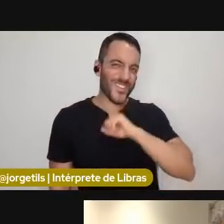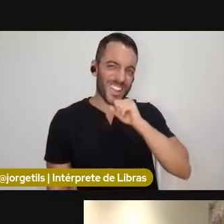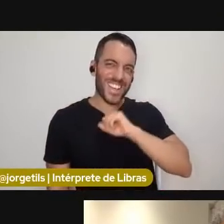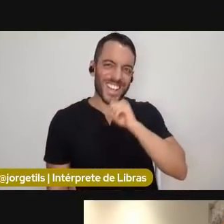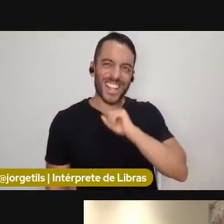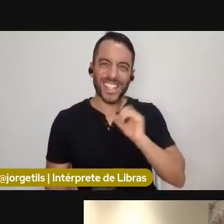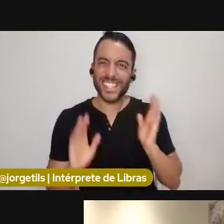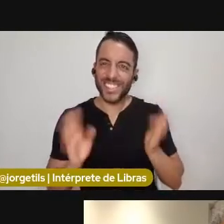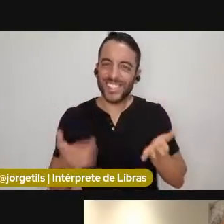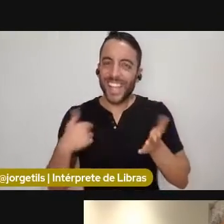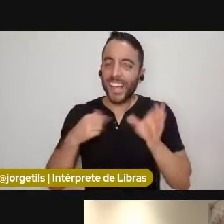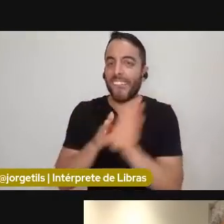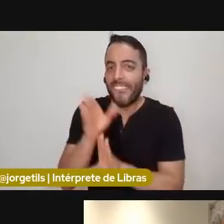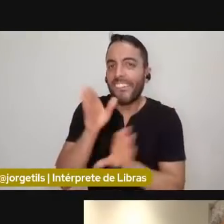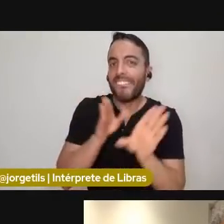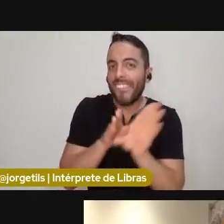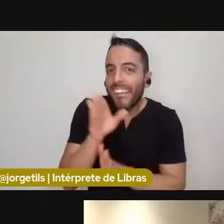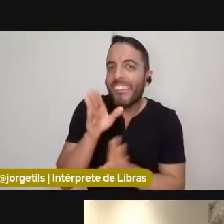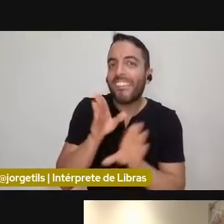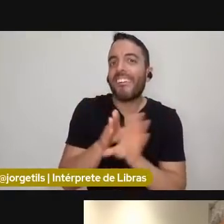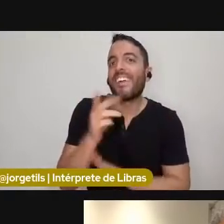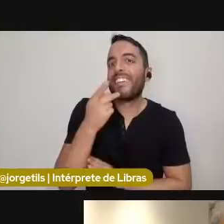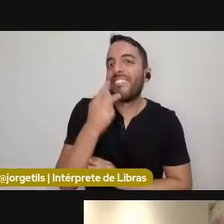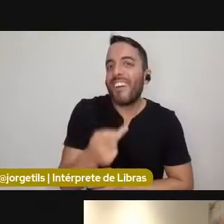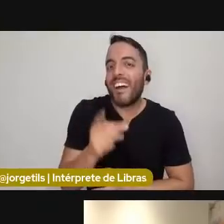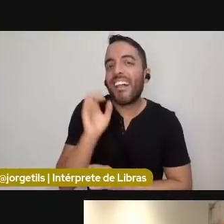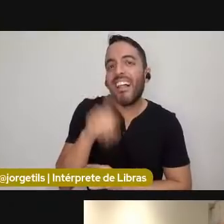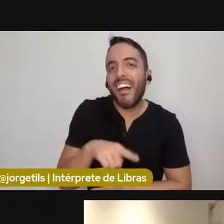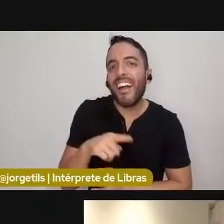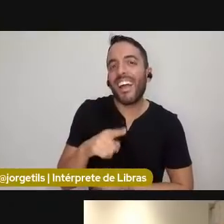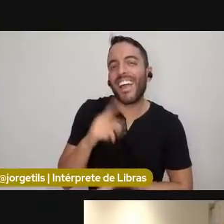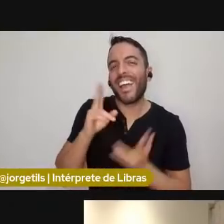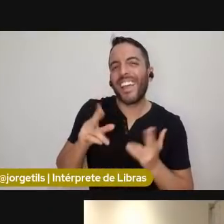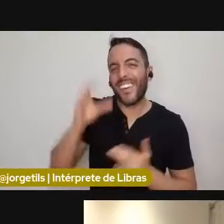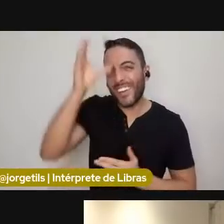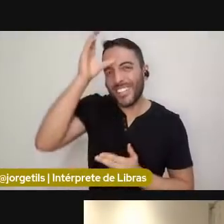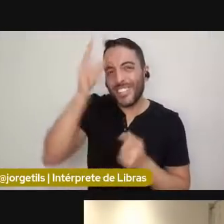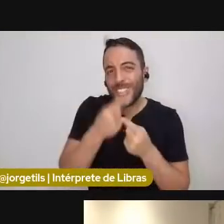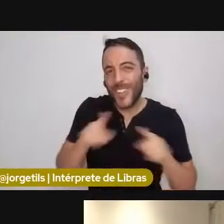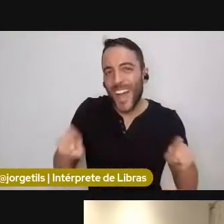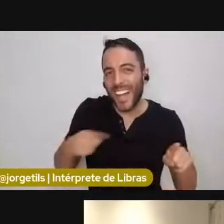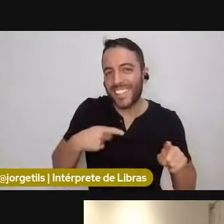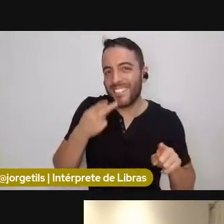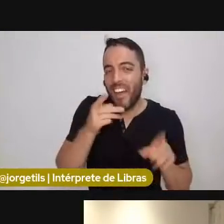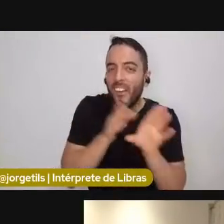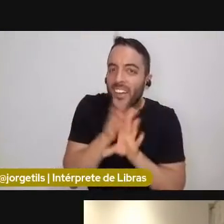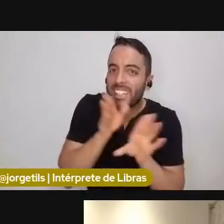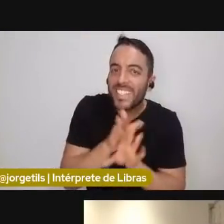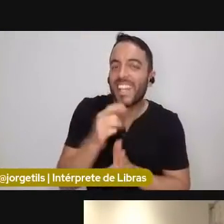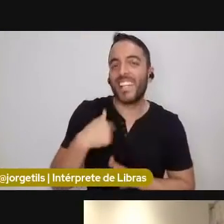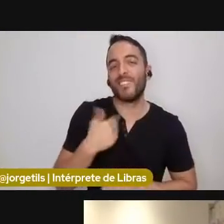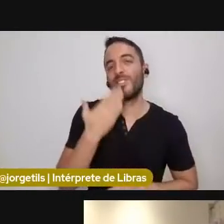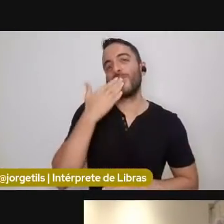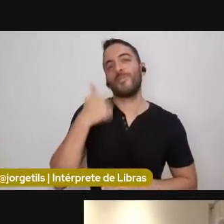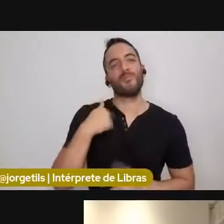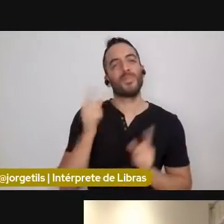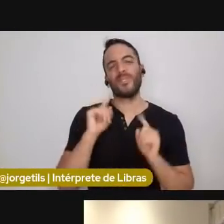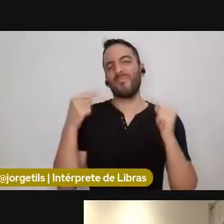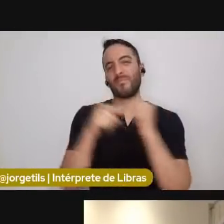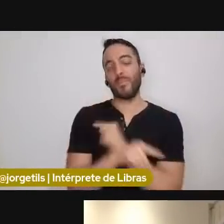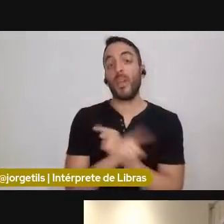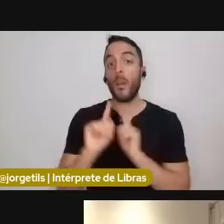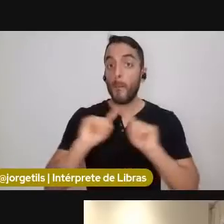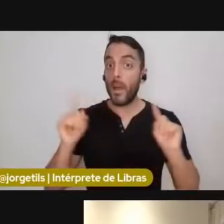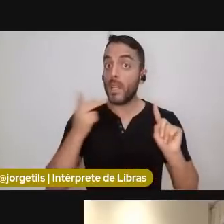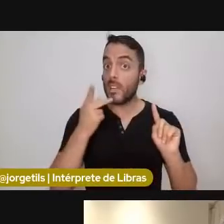dando conselho, né? Aquele conselho do titio, do churrasco, não sou esse tipo, mas eu queria dizer o seguinte, vamos sim trabalhar